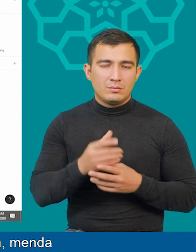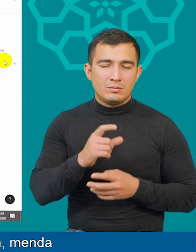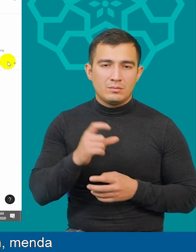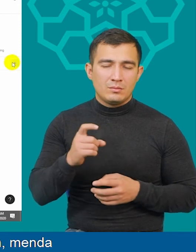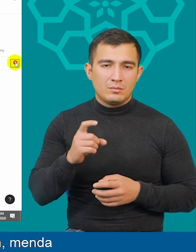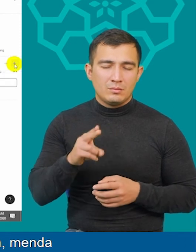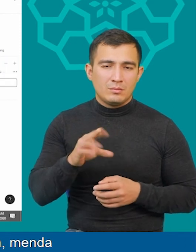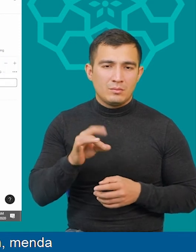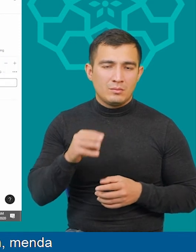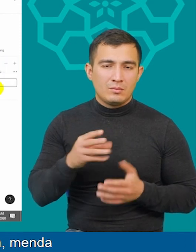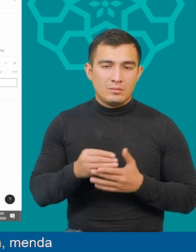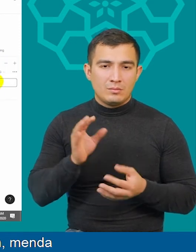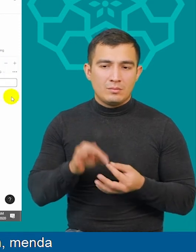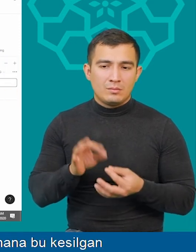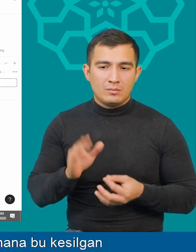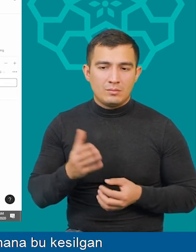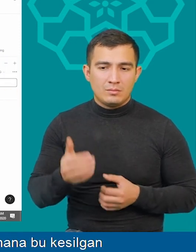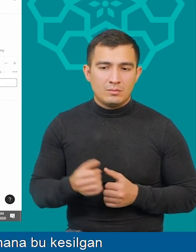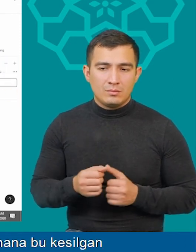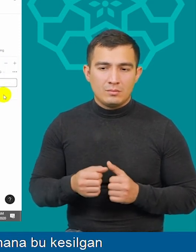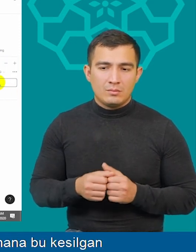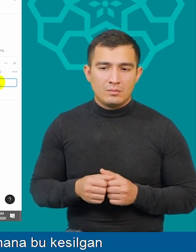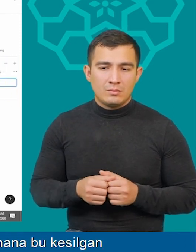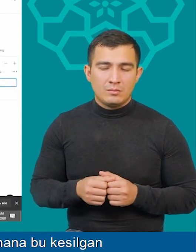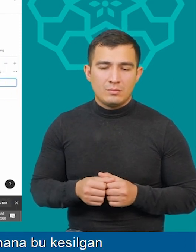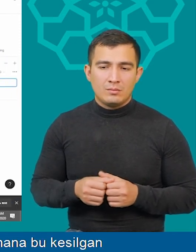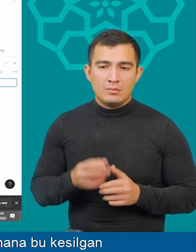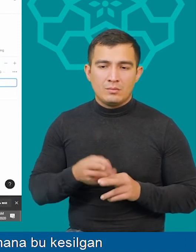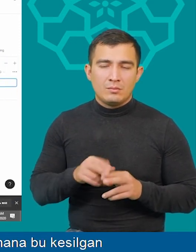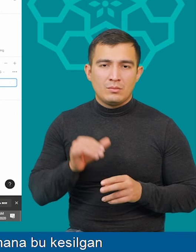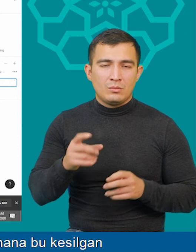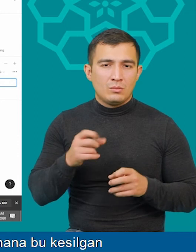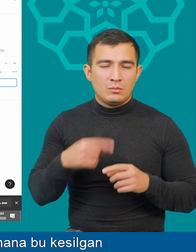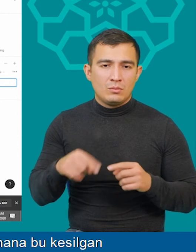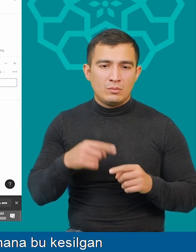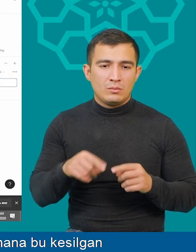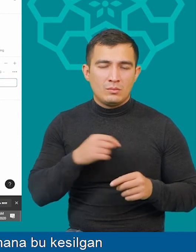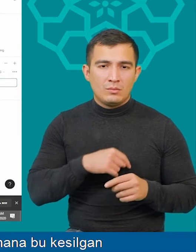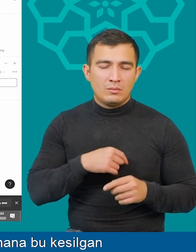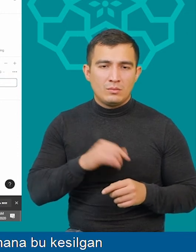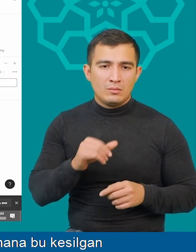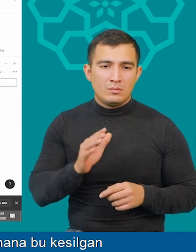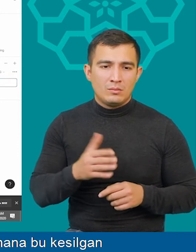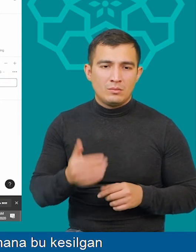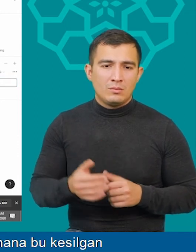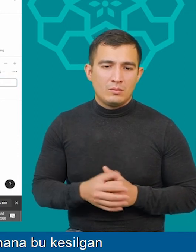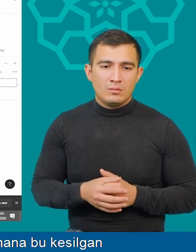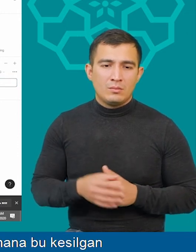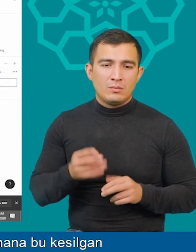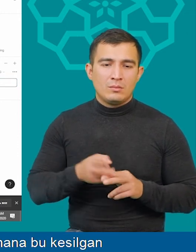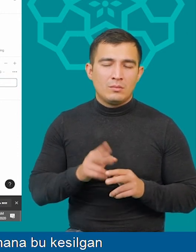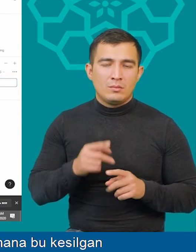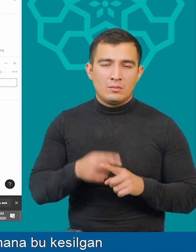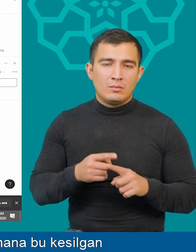eksportni bossam, menda boshqa narsa eksport bo'ladi. Mana ustiga bossam, menda bu